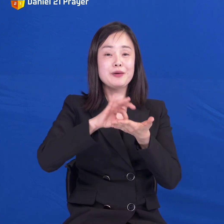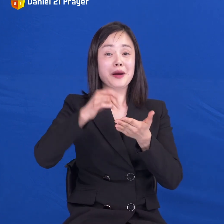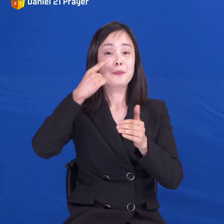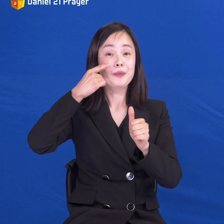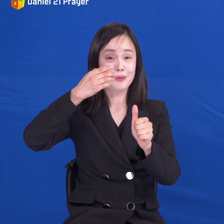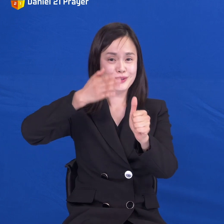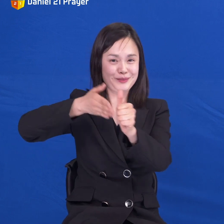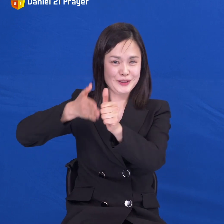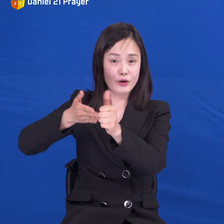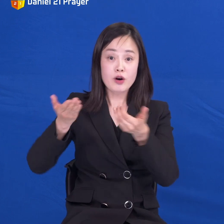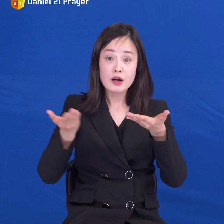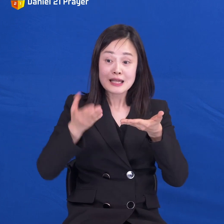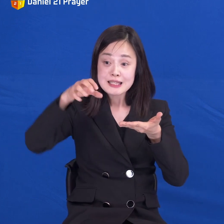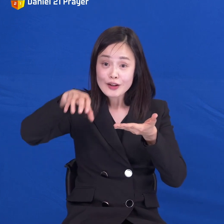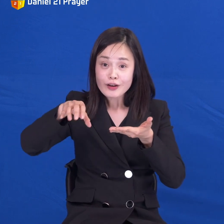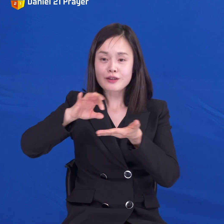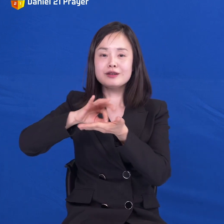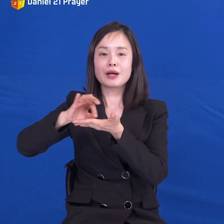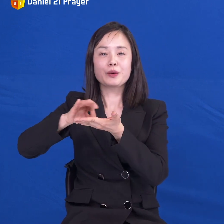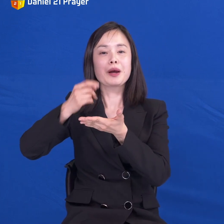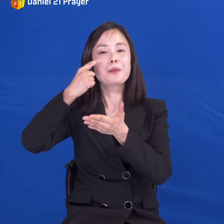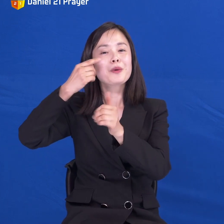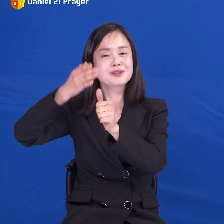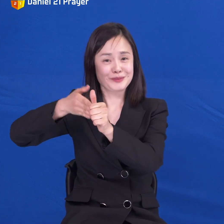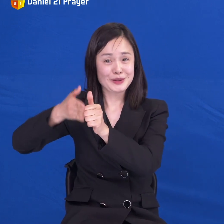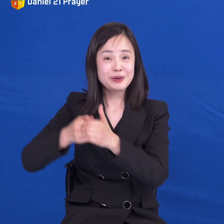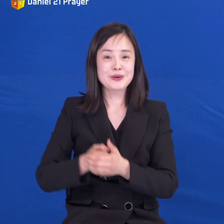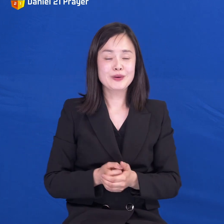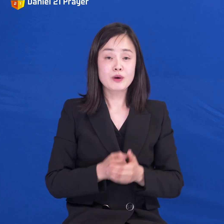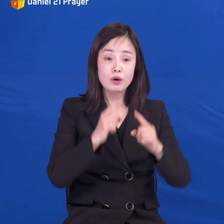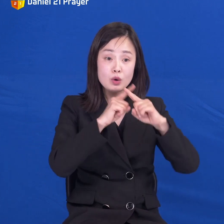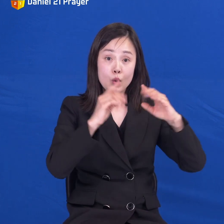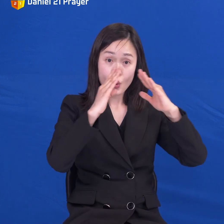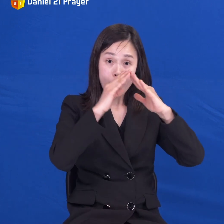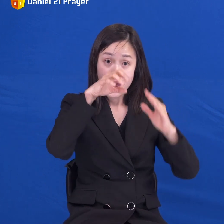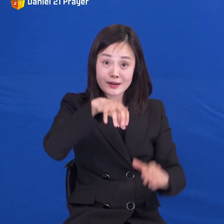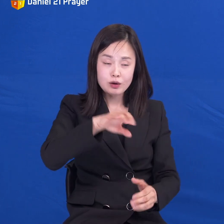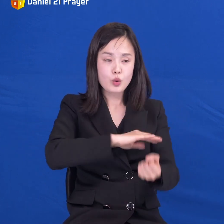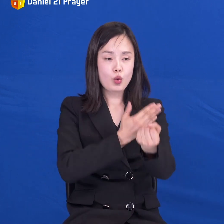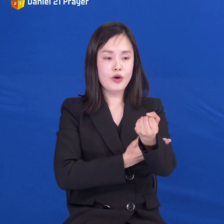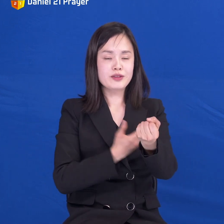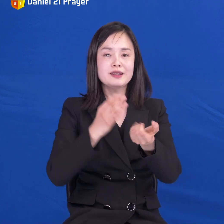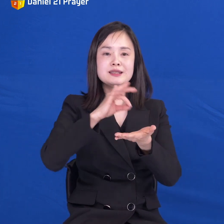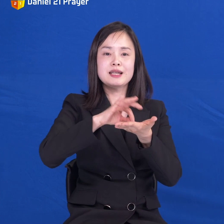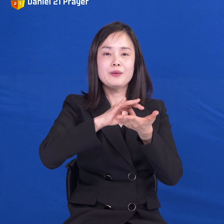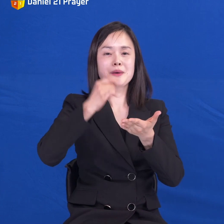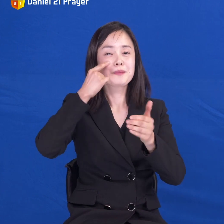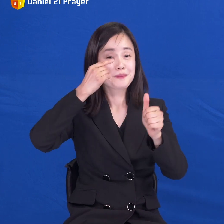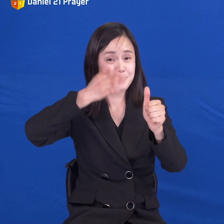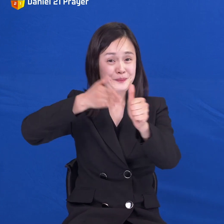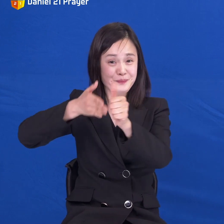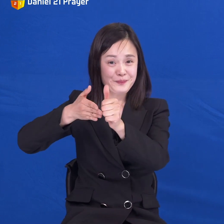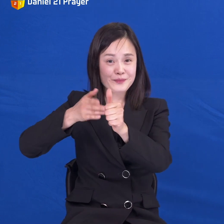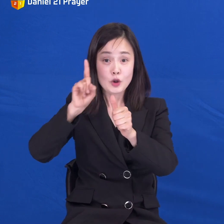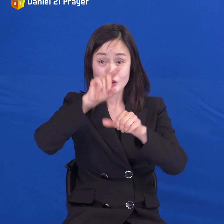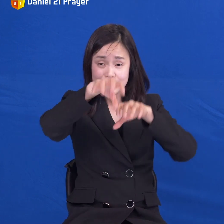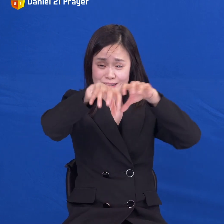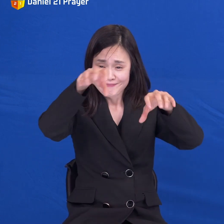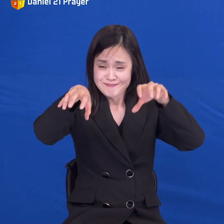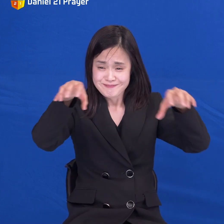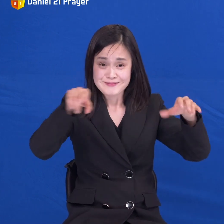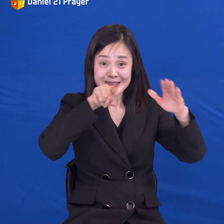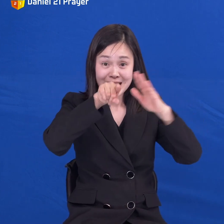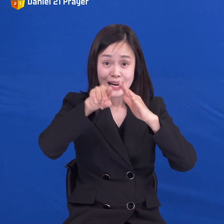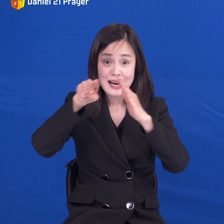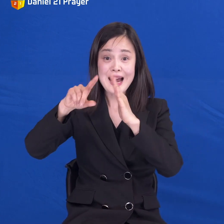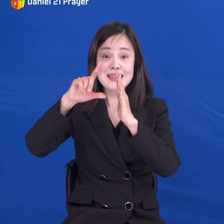일터에서 사용해 보십시오. 또 교회에서도 사용해 보십시오. 어디를 가든지